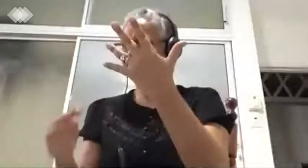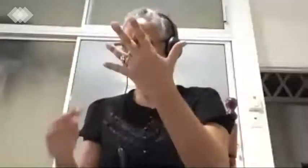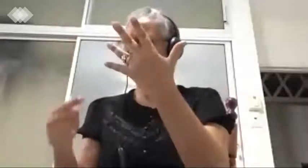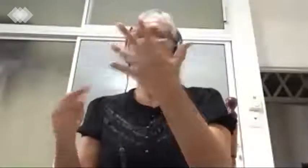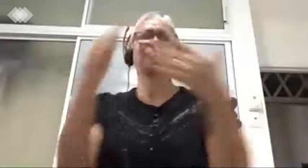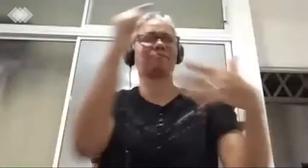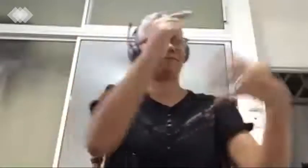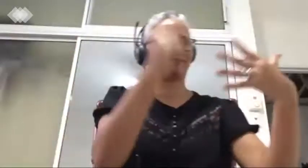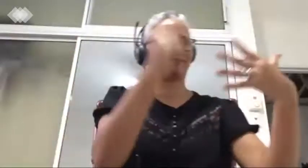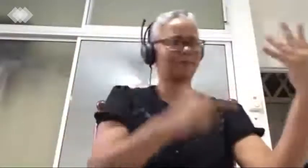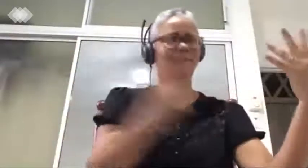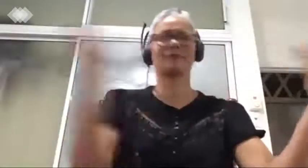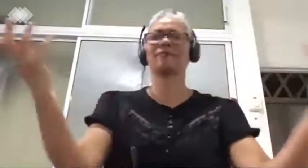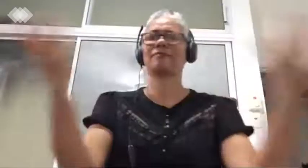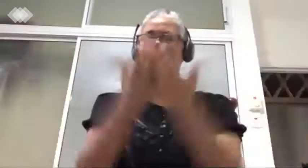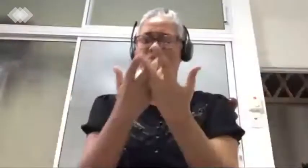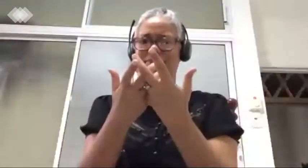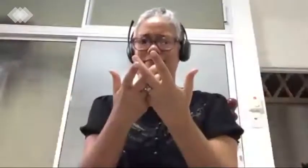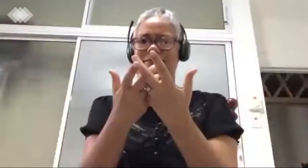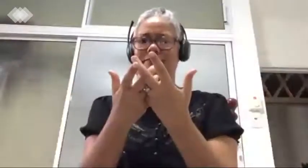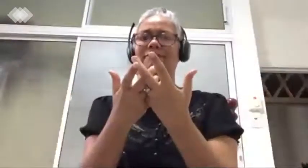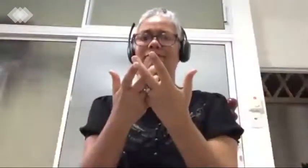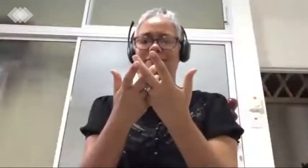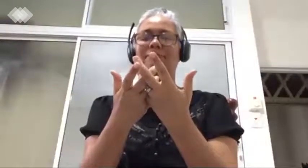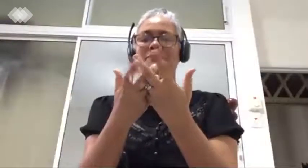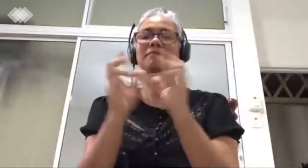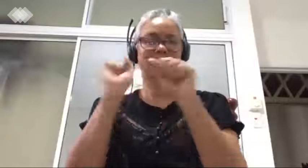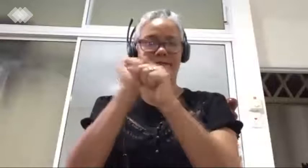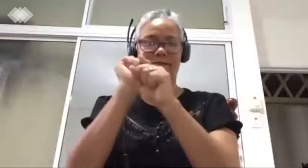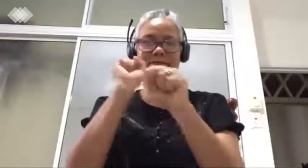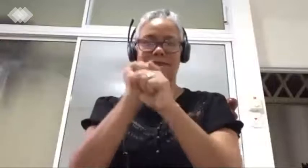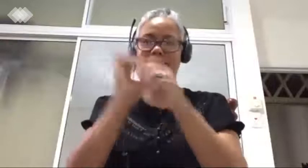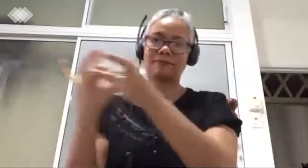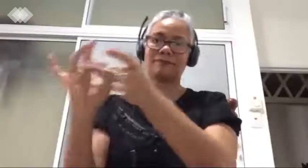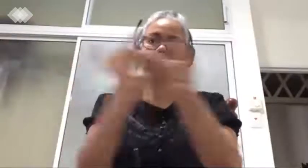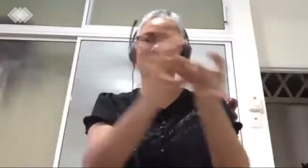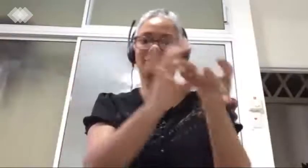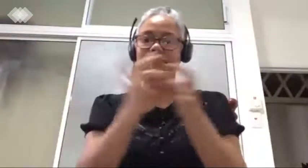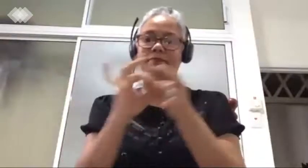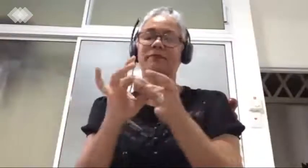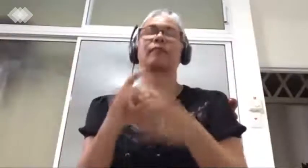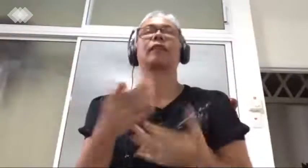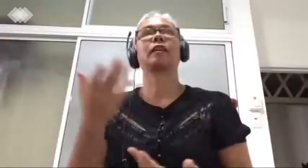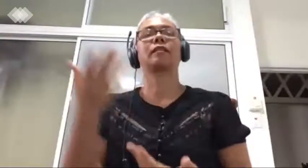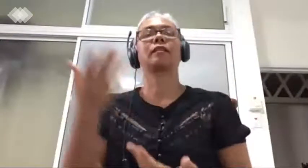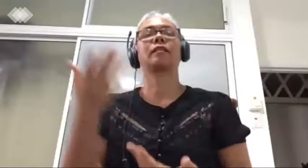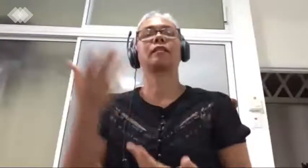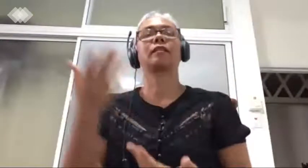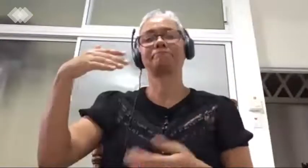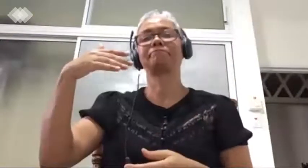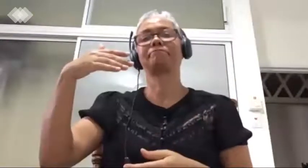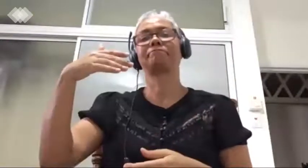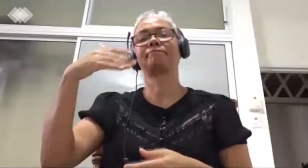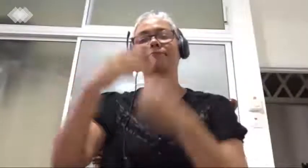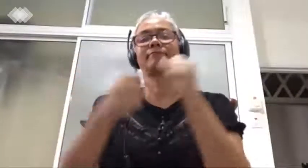e Intérprete, Infoiles. En el año 2019, en noviembre, el Colegio Dominicano